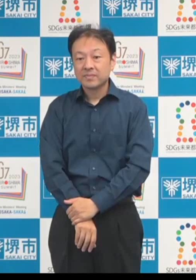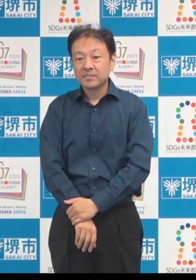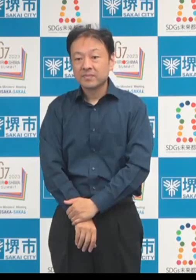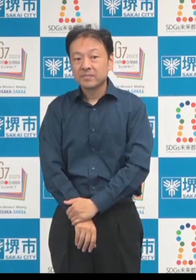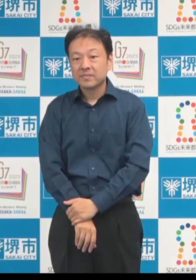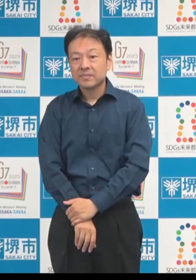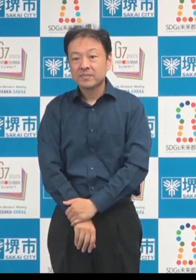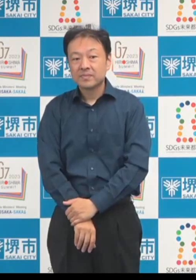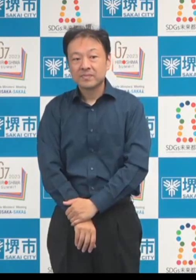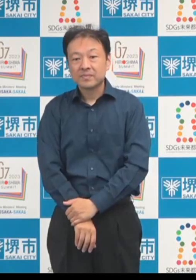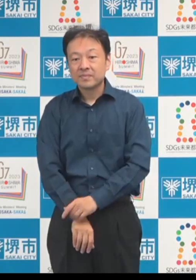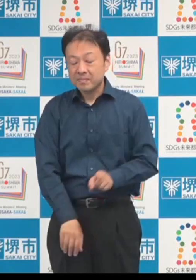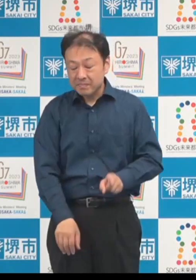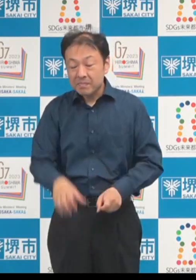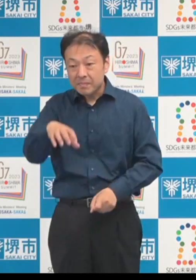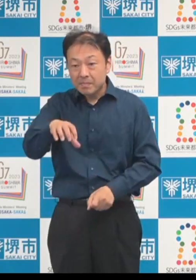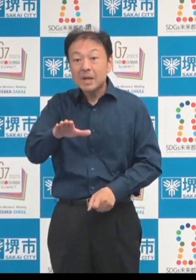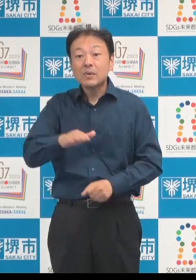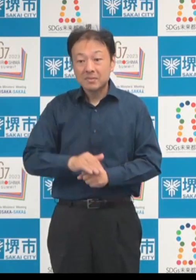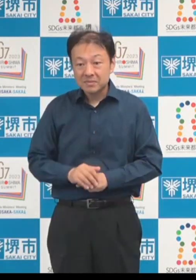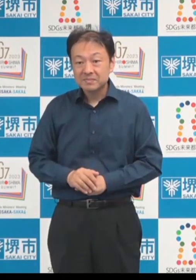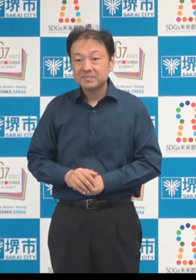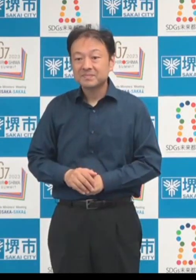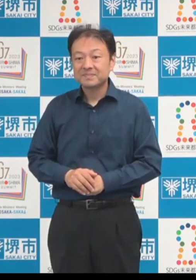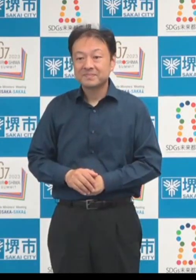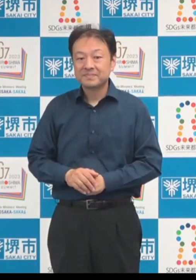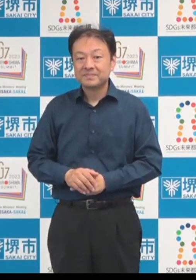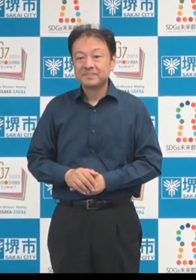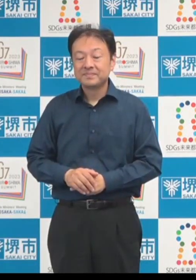このスペースでですね、